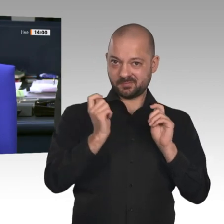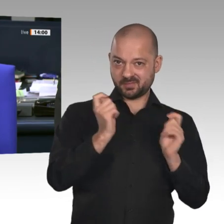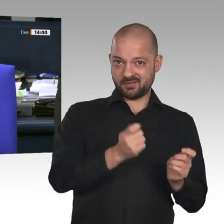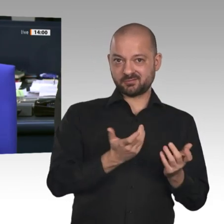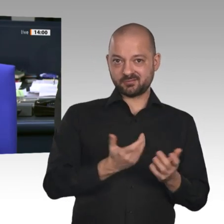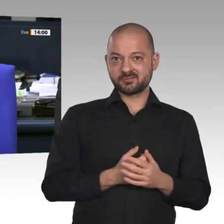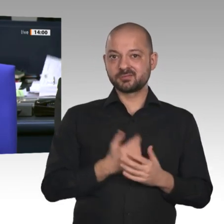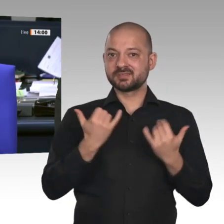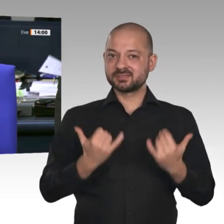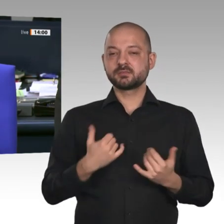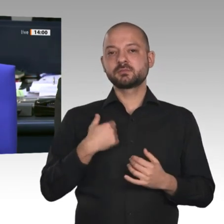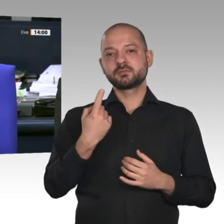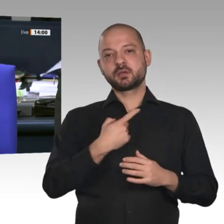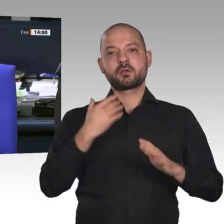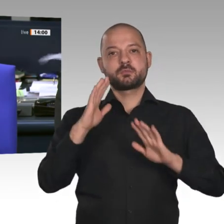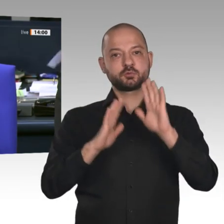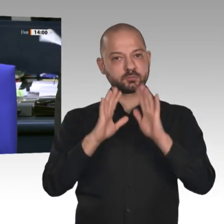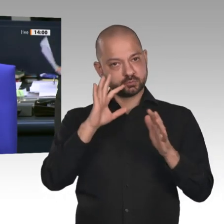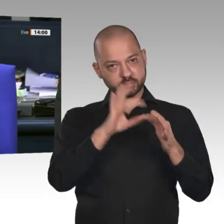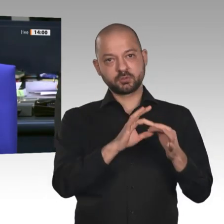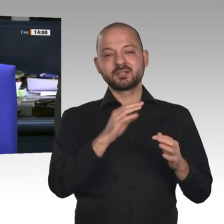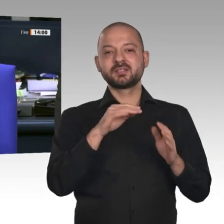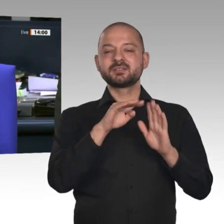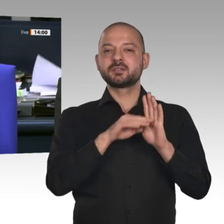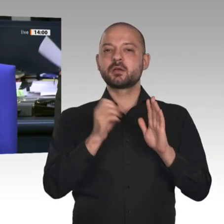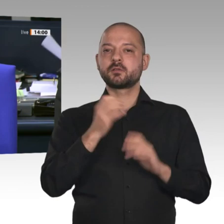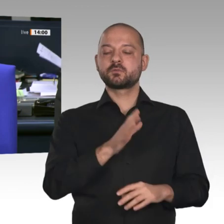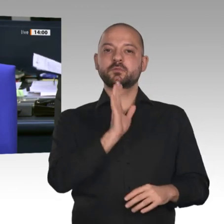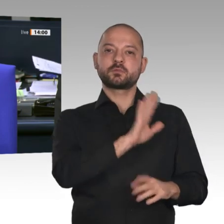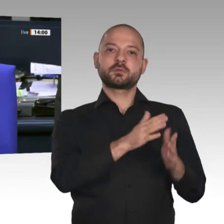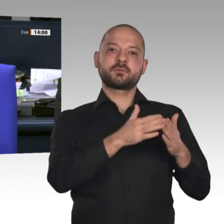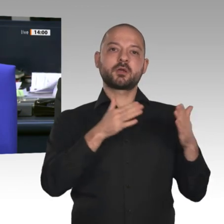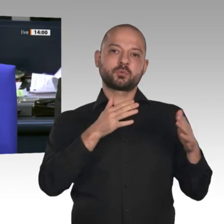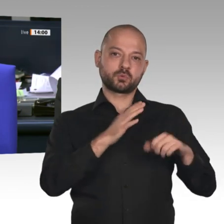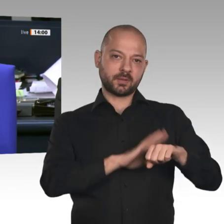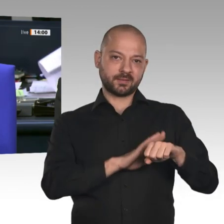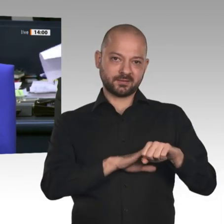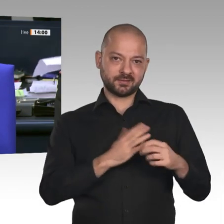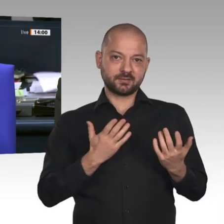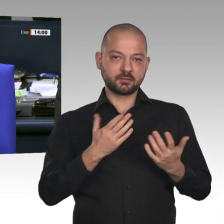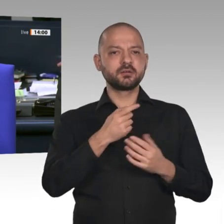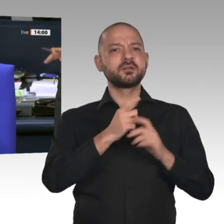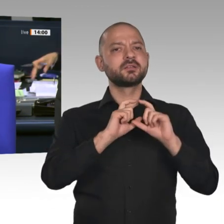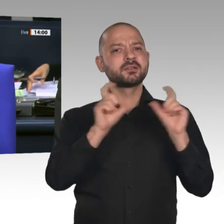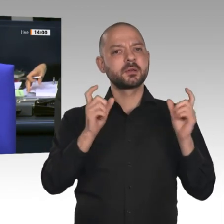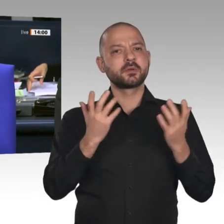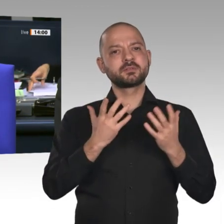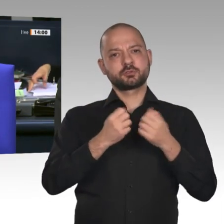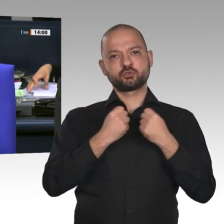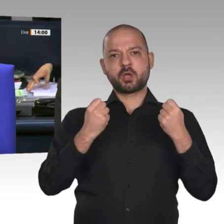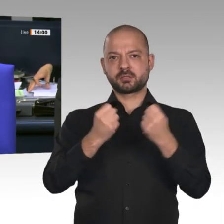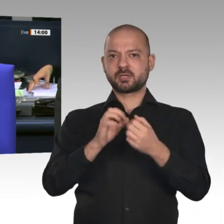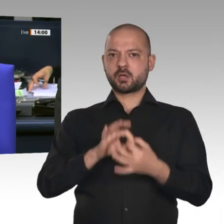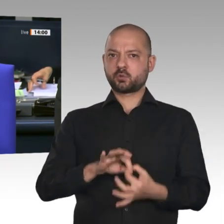Tagesordnungspunkt beantragt haben. Wir kommen zur Abstimmung über den Gesetzentwurf der Fraktion Die Linke